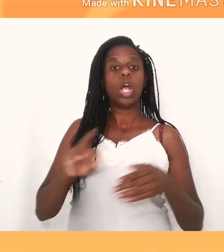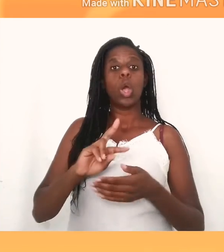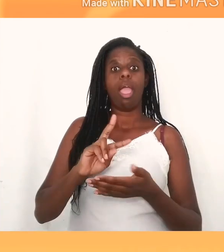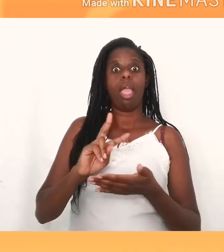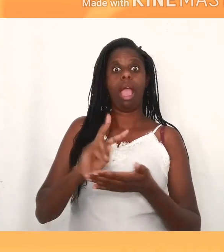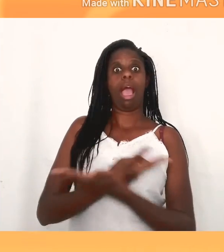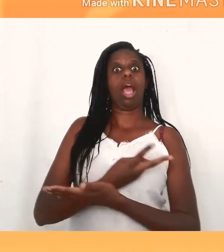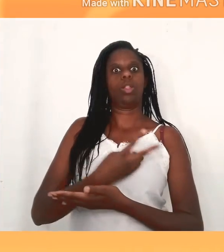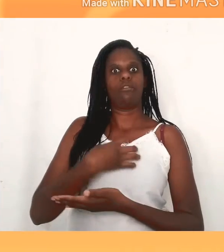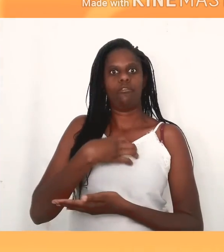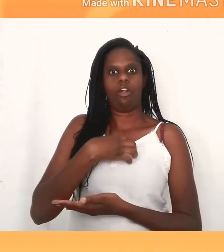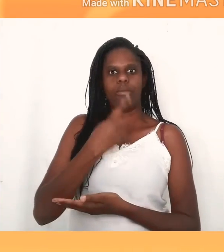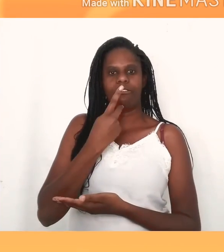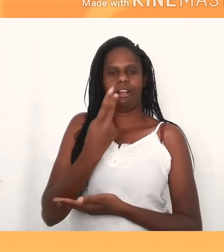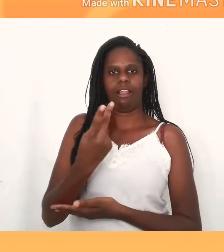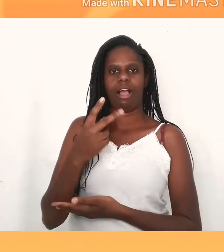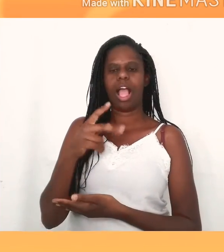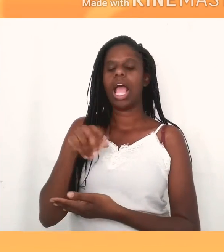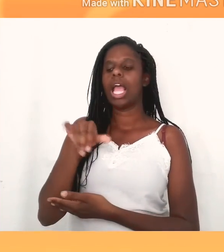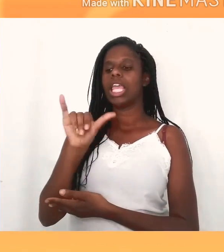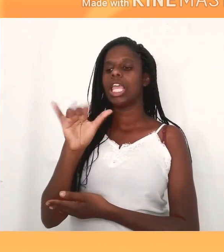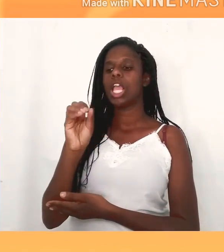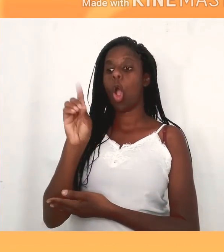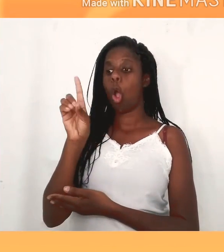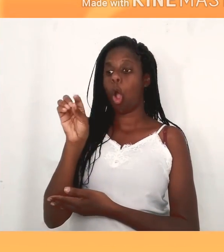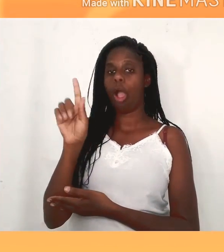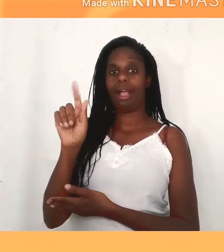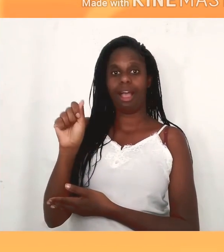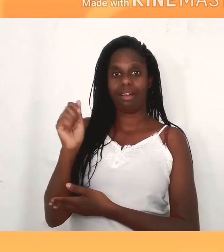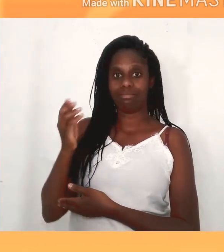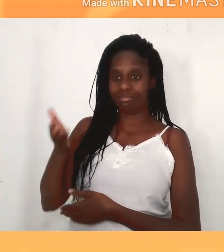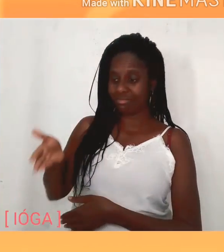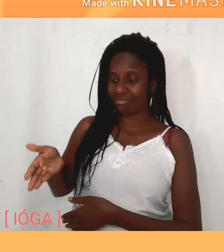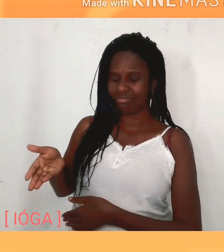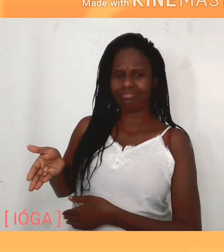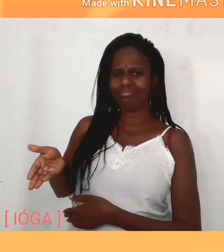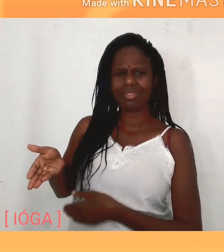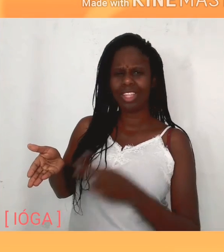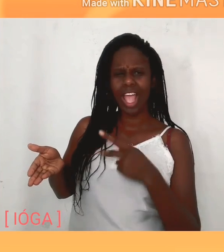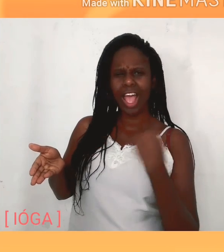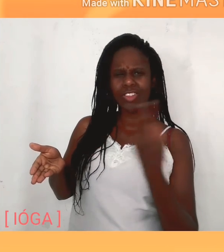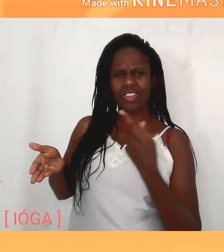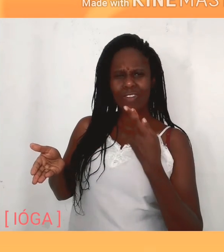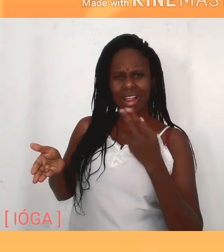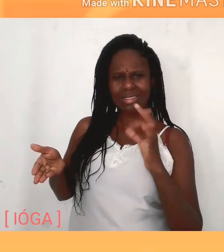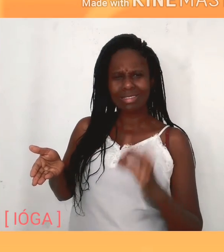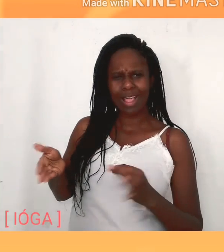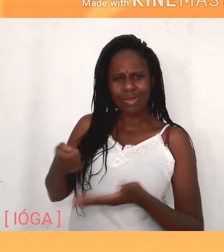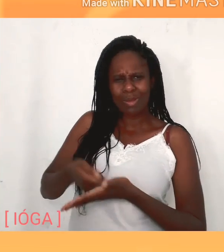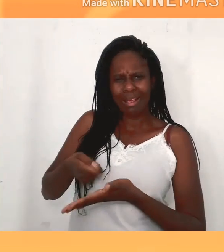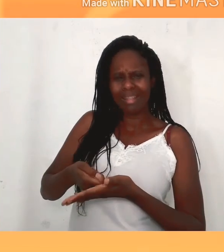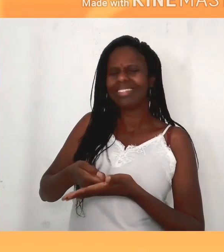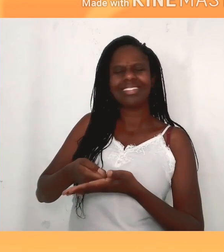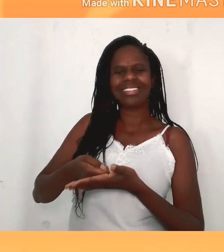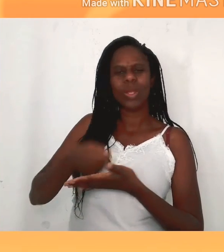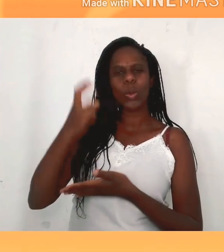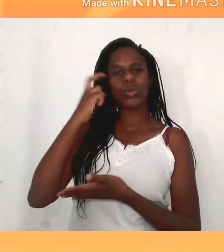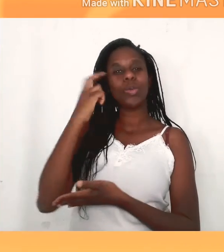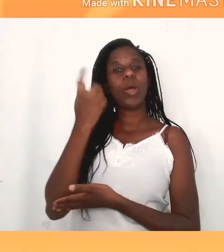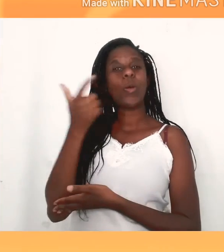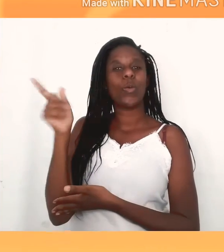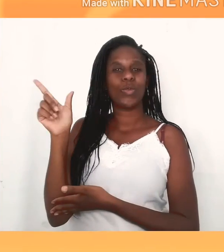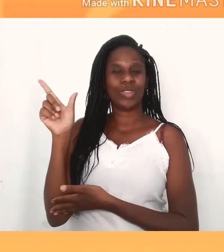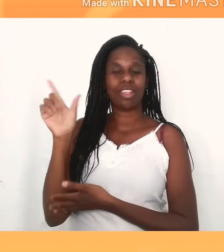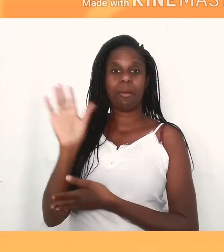estrangeira, um estrangeirismo, palavra que vem de outra cultura, a gente não tem obrigação de falar certo,